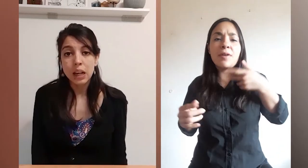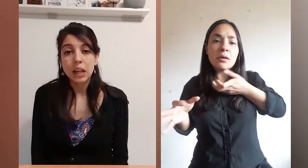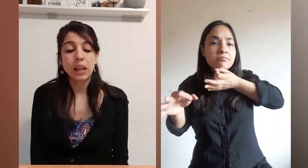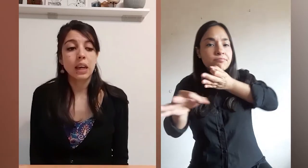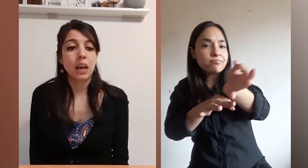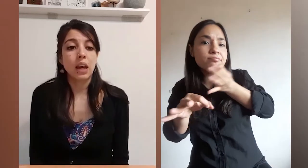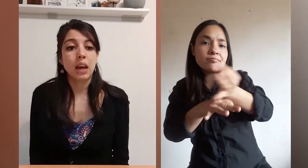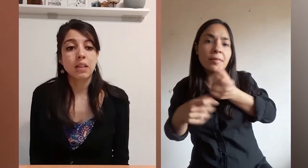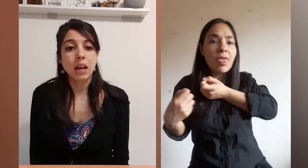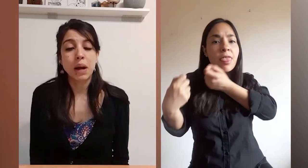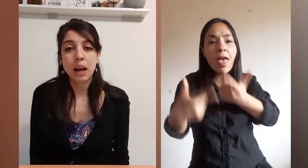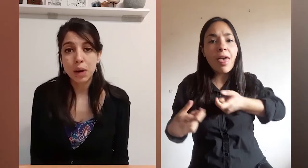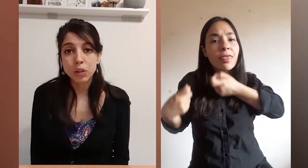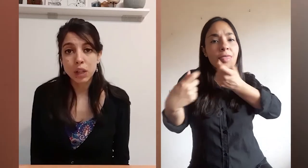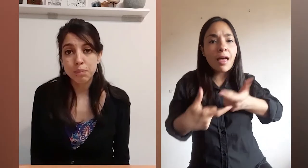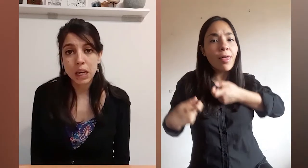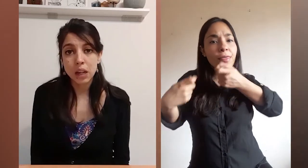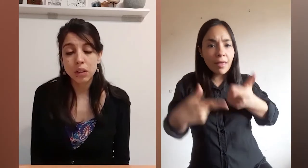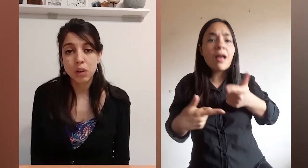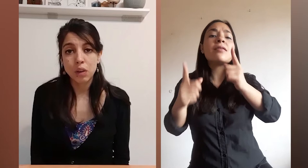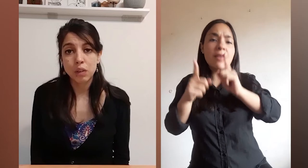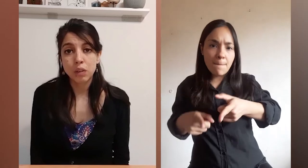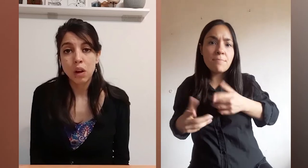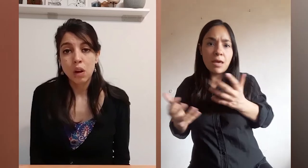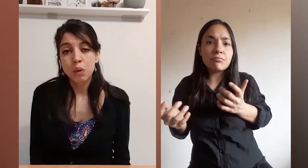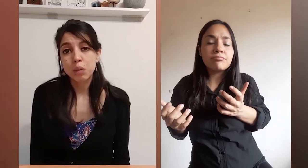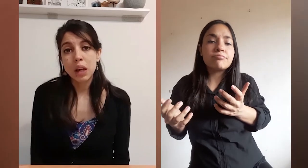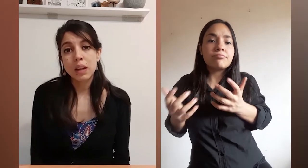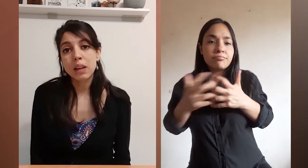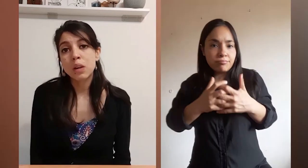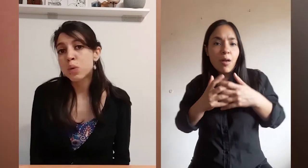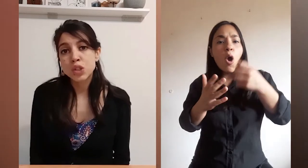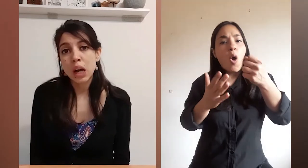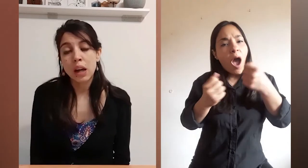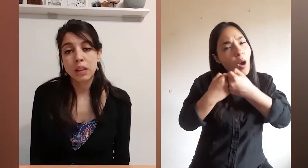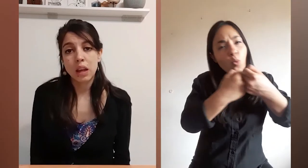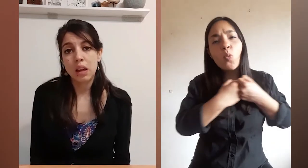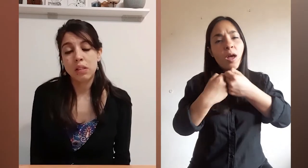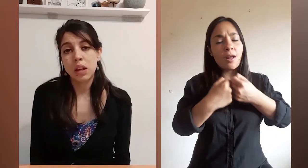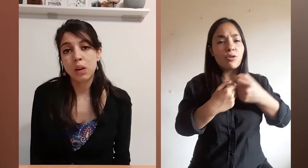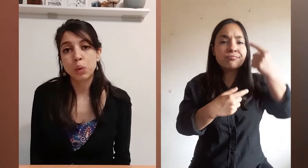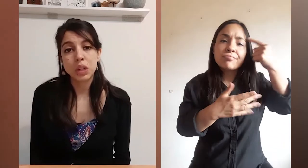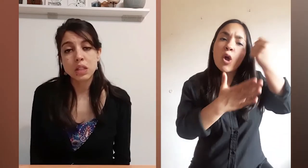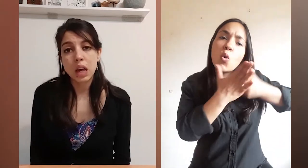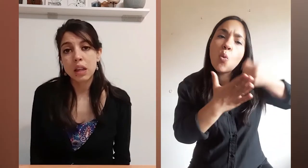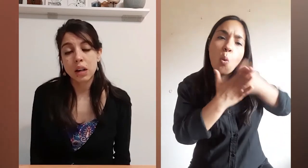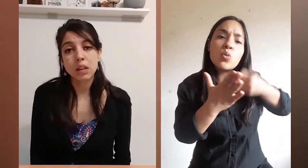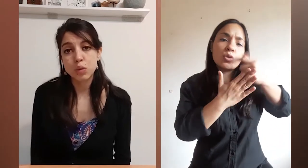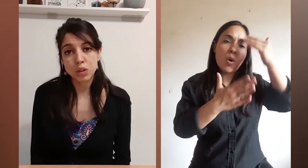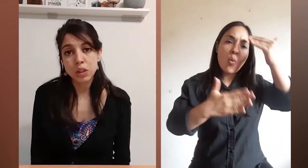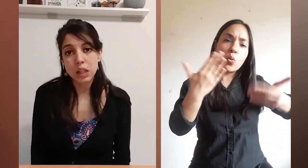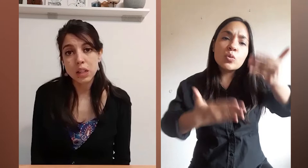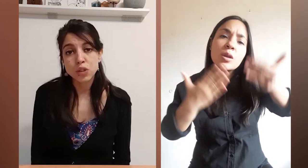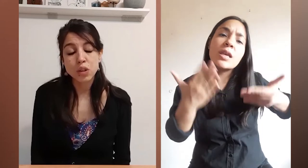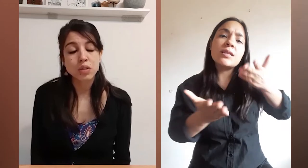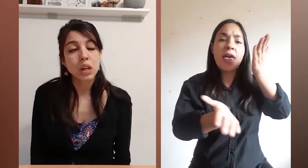taller y que se amalgamaron también con una idea de lucha, de justicia, de